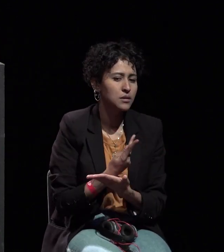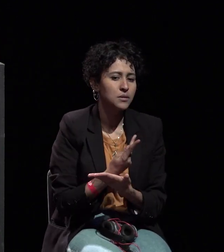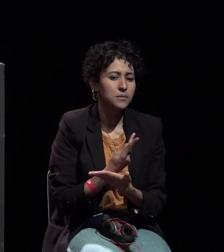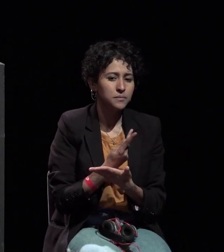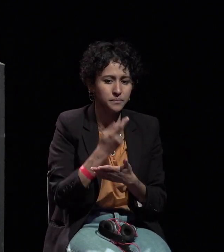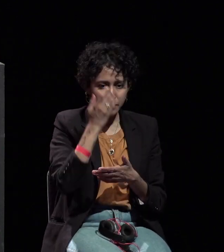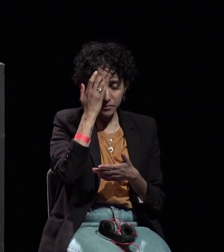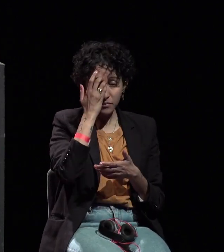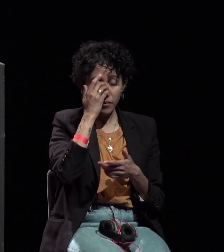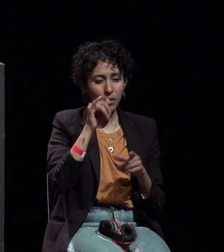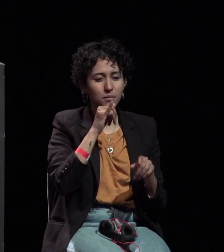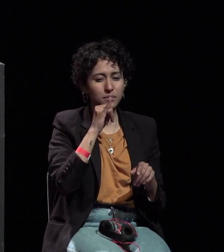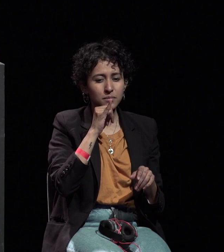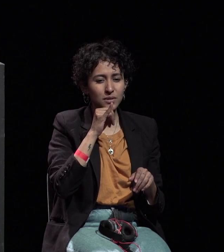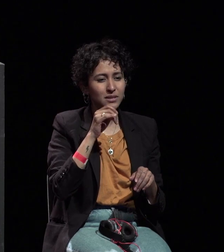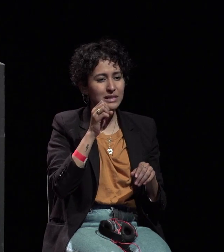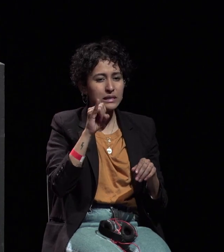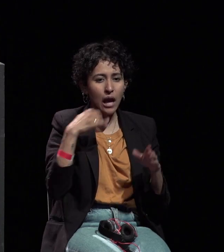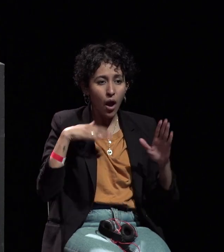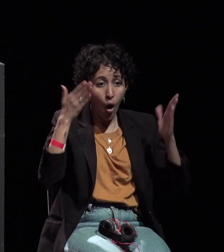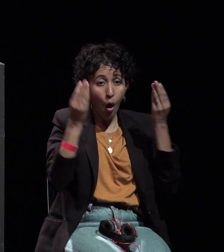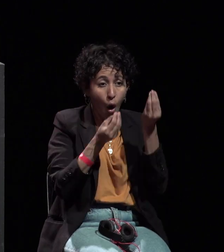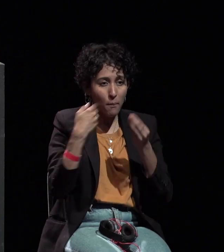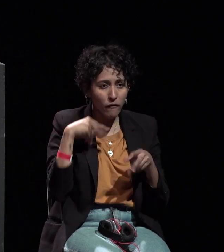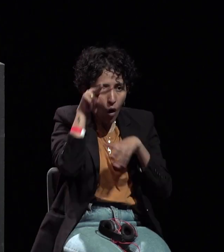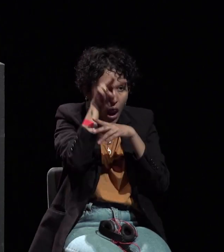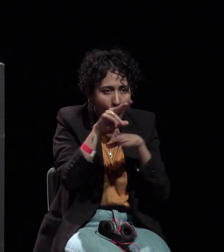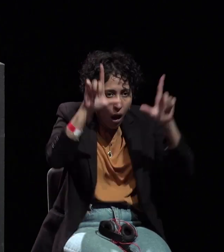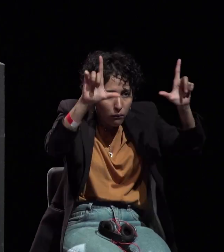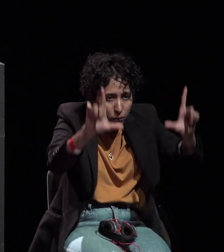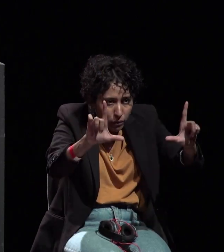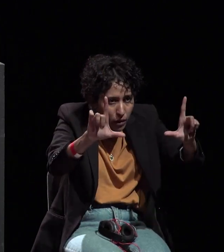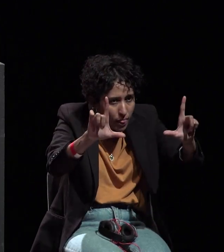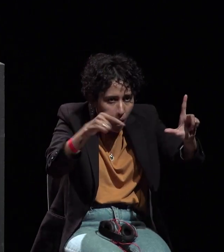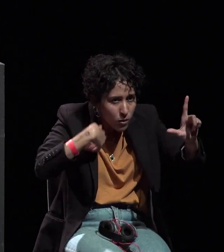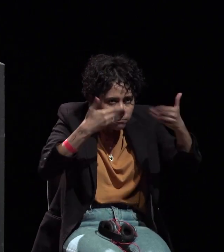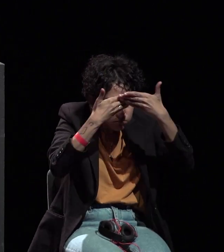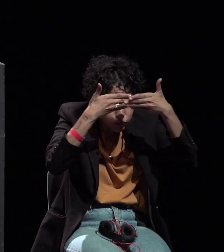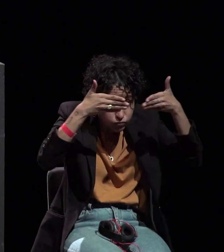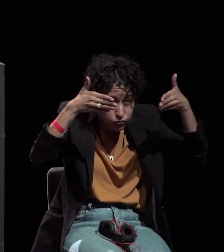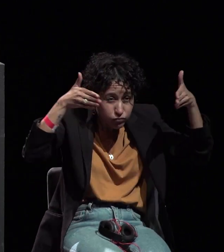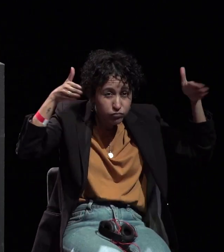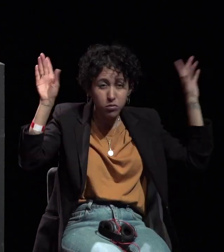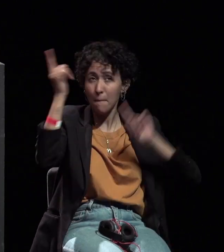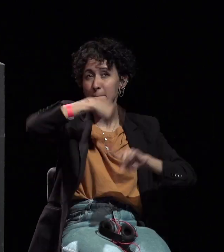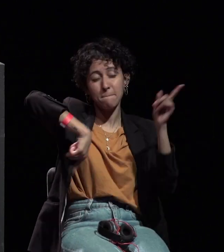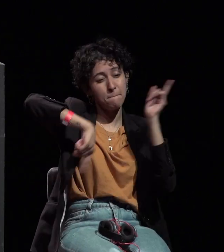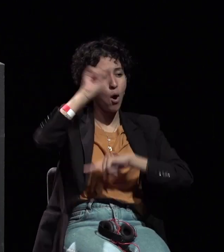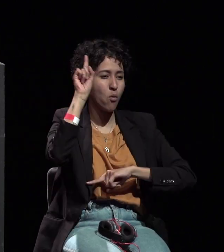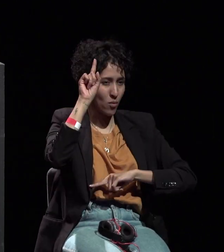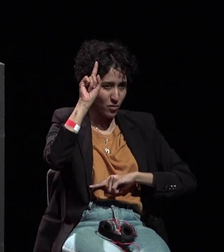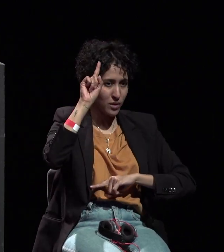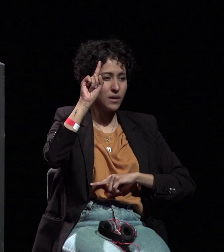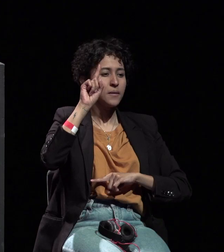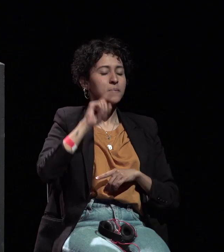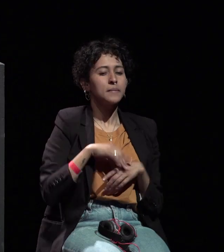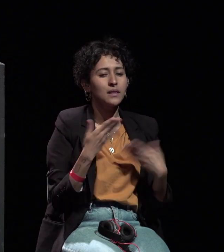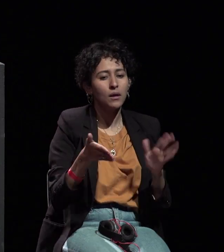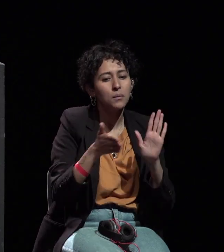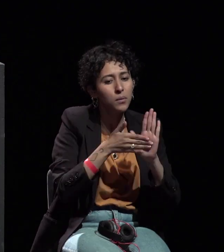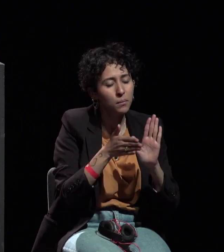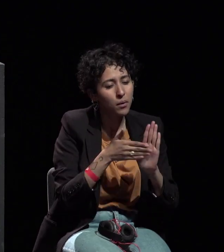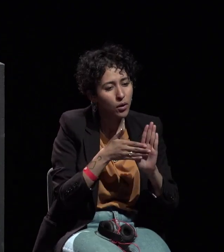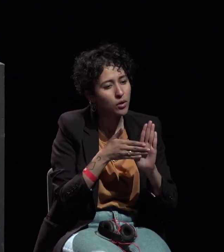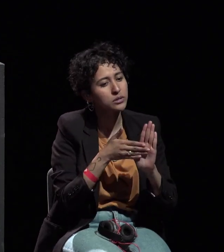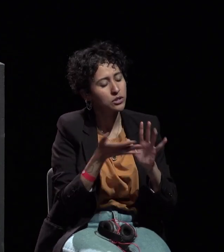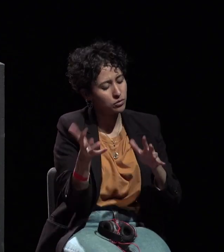direção do enquadramento, possa ser radicalizada. E uma ideia de descolonização, para além de como a